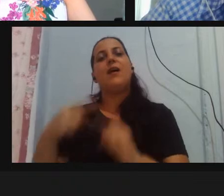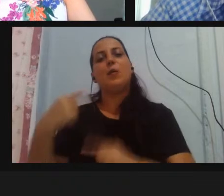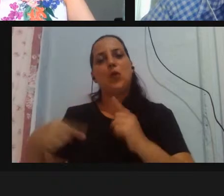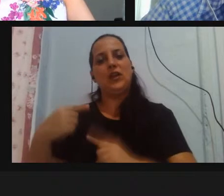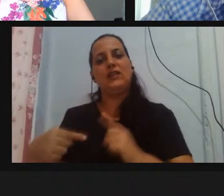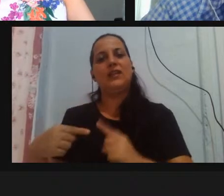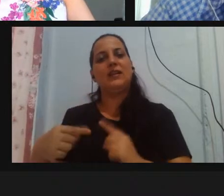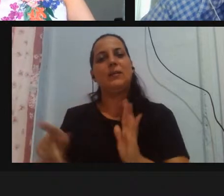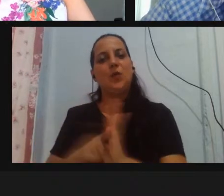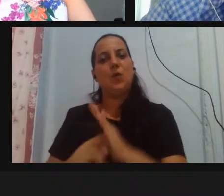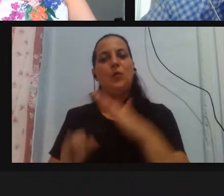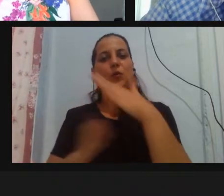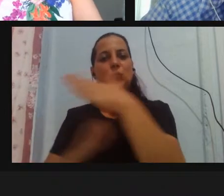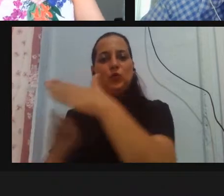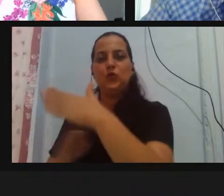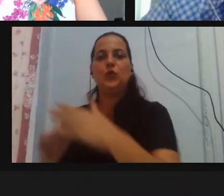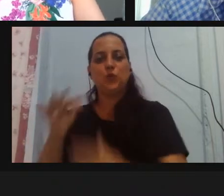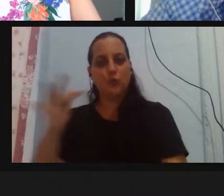instituto.